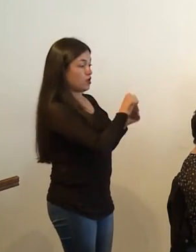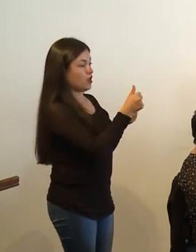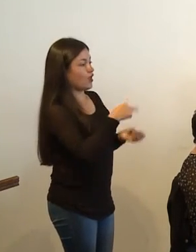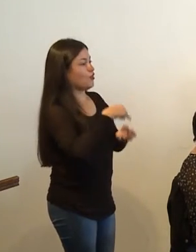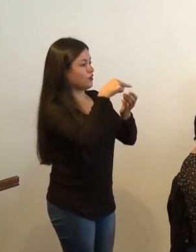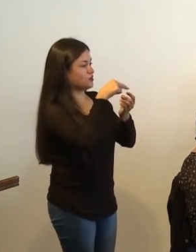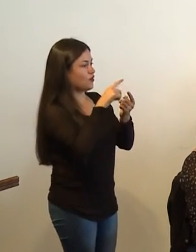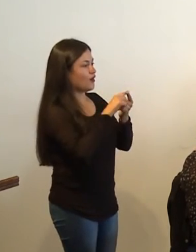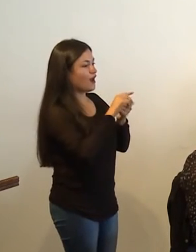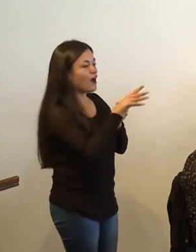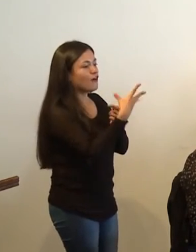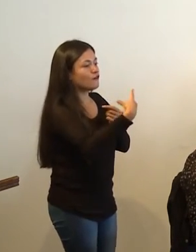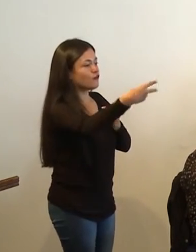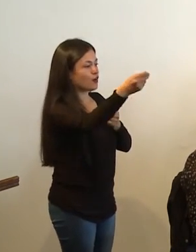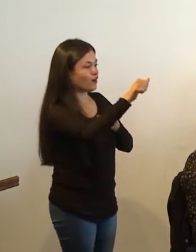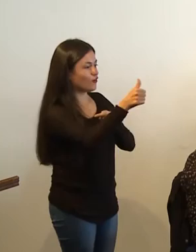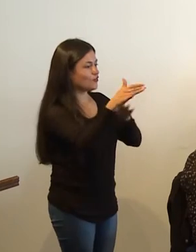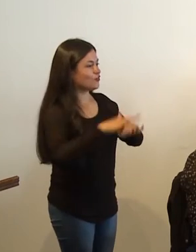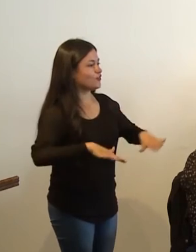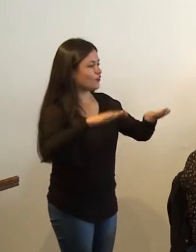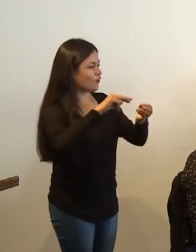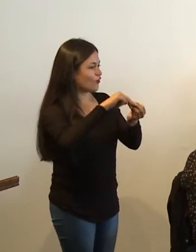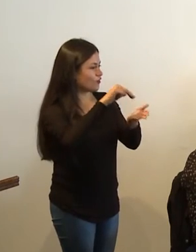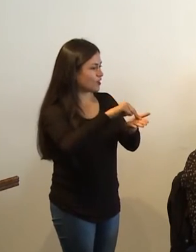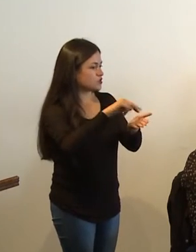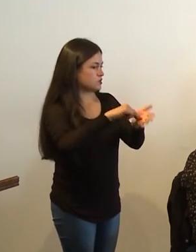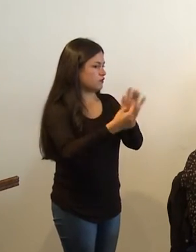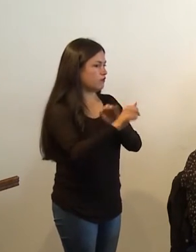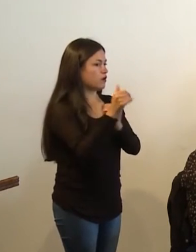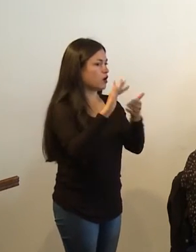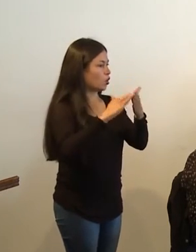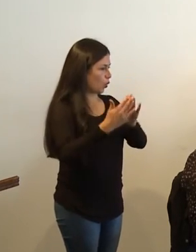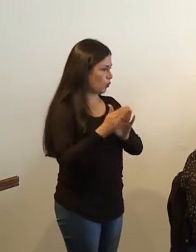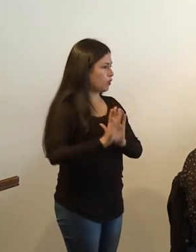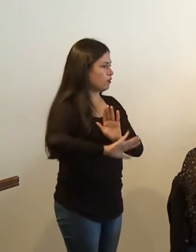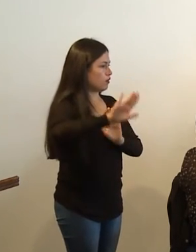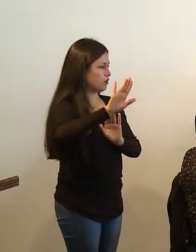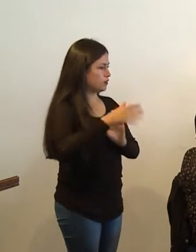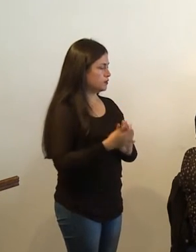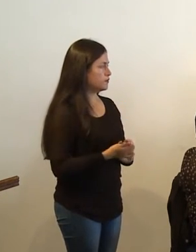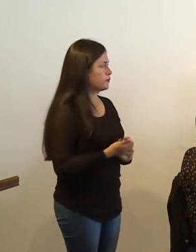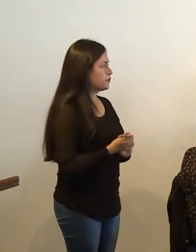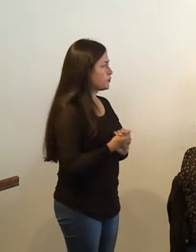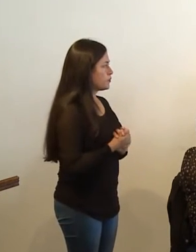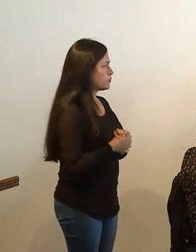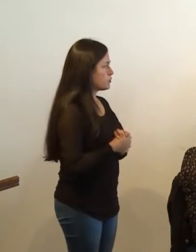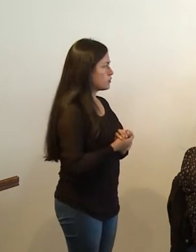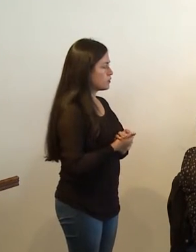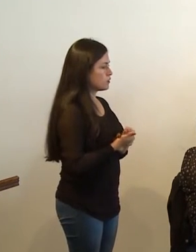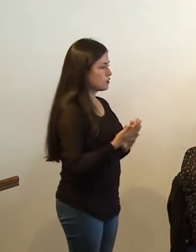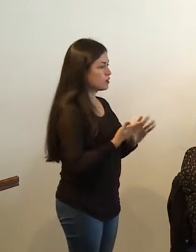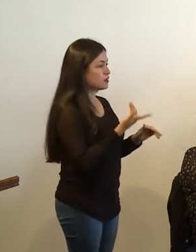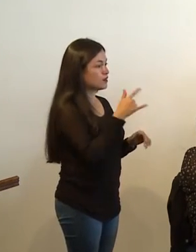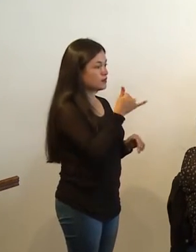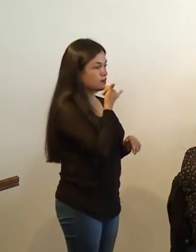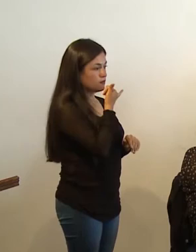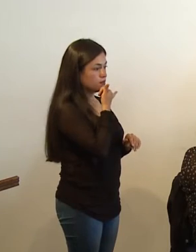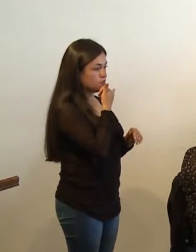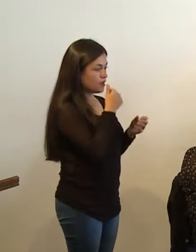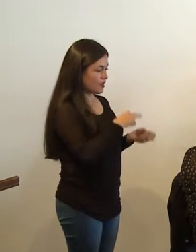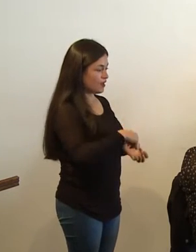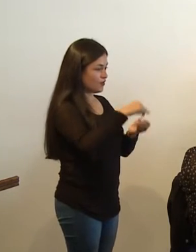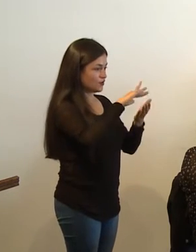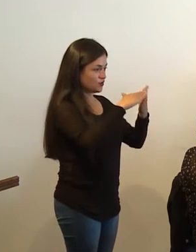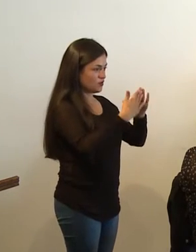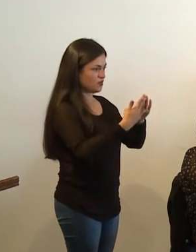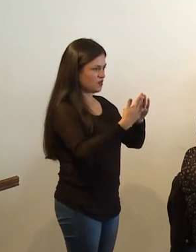escolar. Y en muchas instituciones, ve como la universidad y otras, la educación comunitaria también era allí donde iban a estar esos